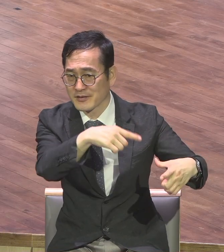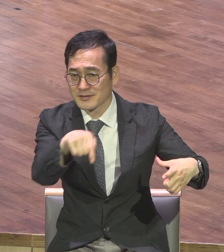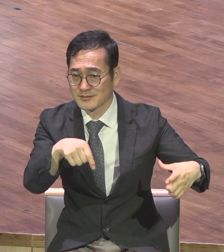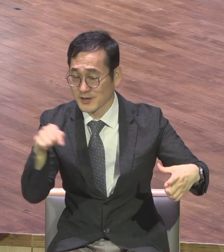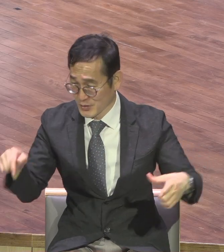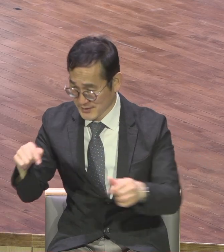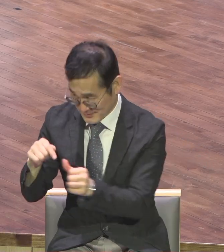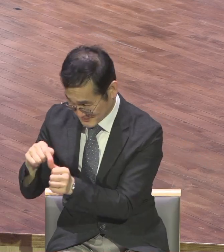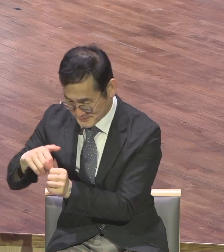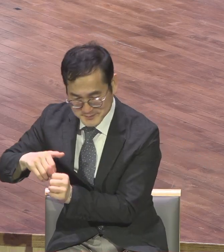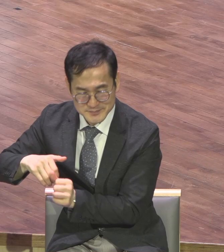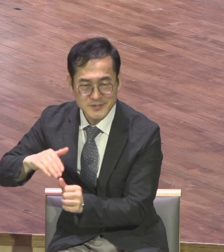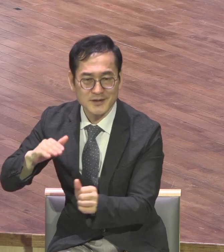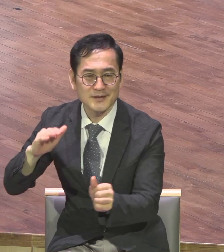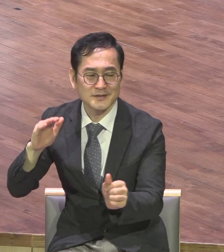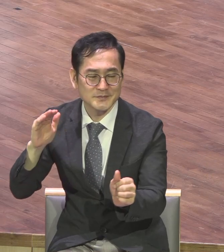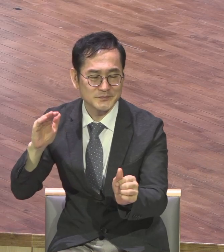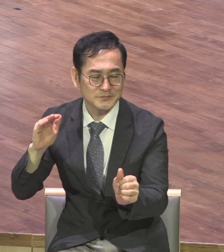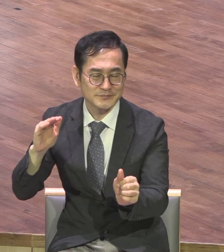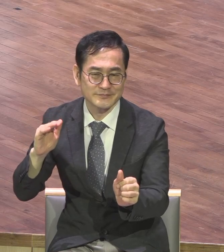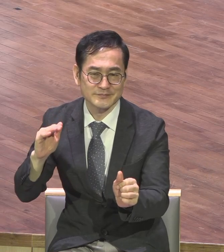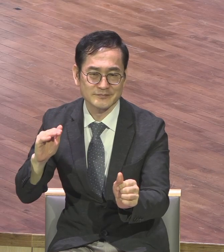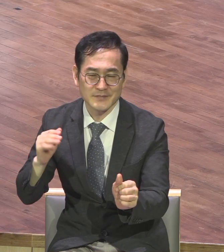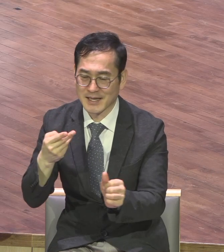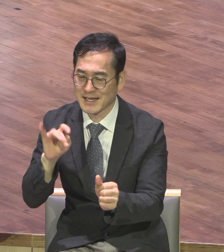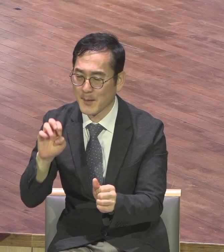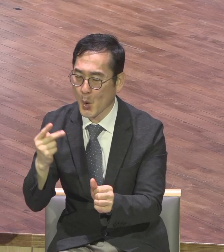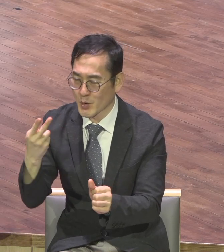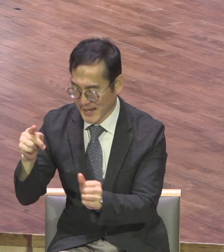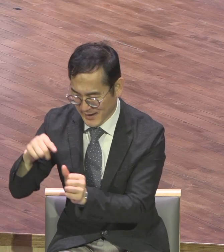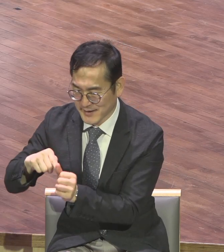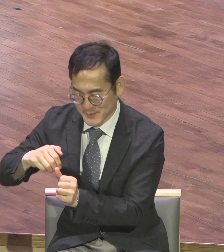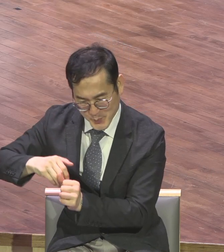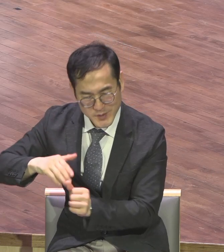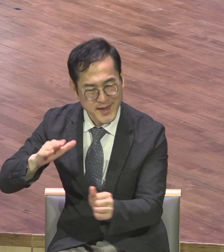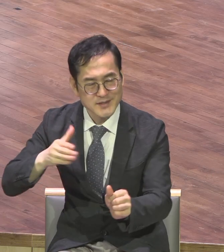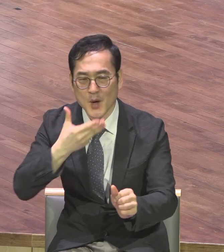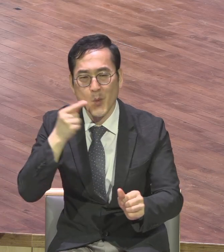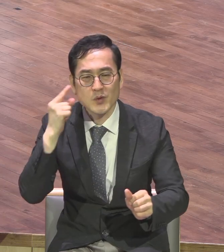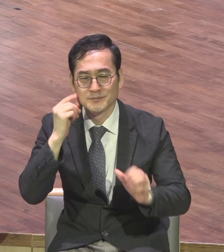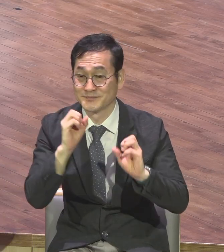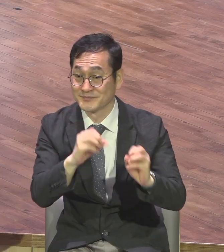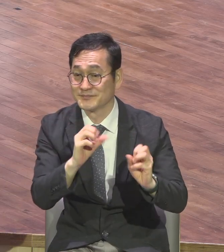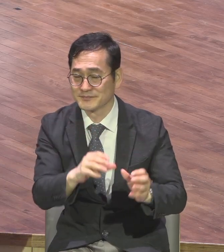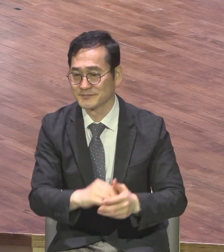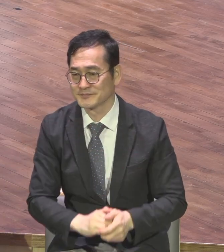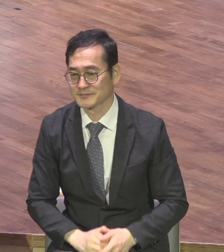파송을 그렇게 이 디모데가 받게 됐는데